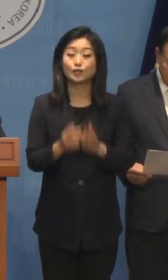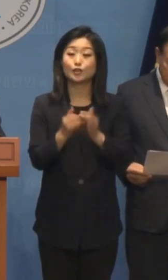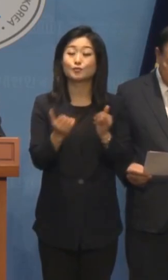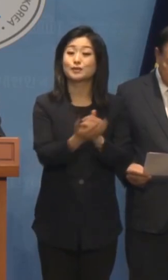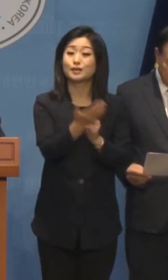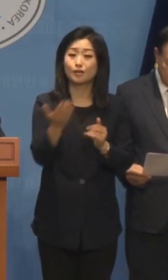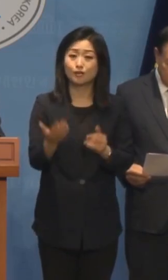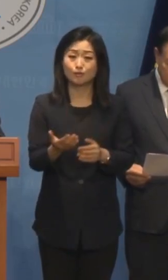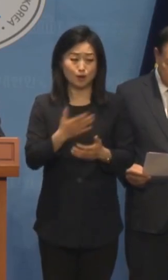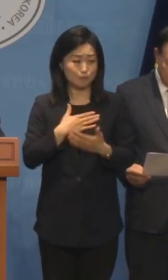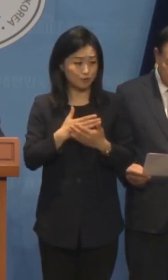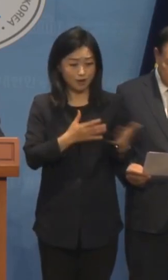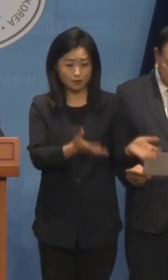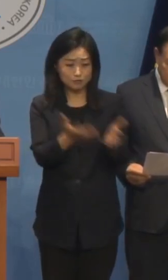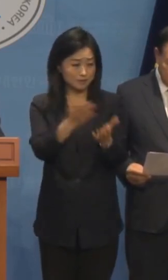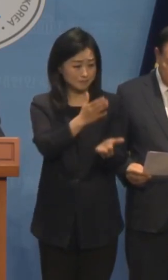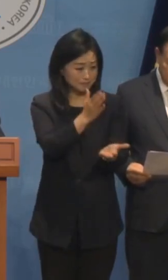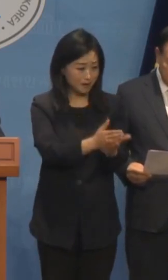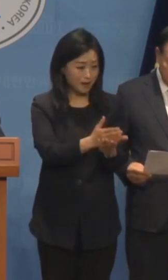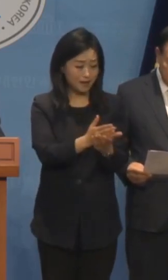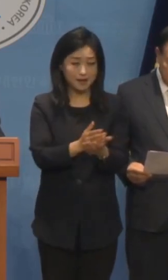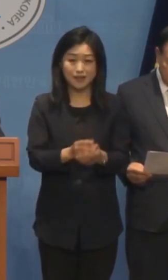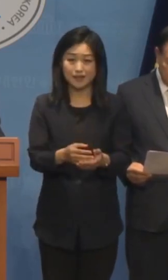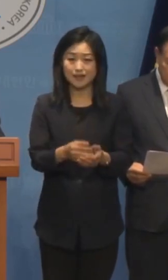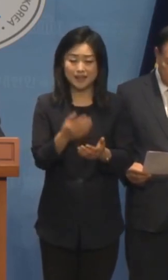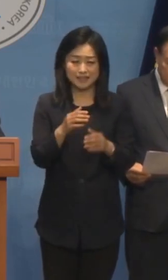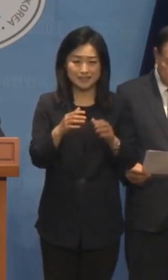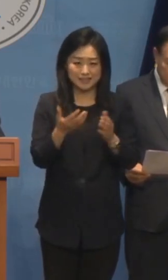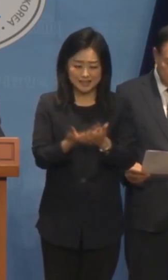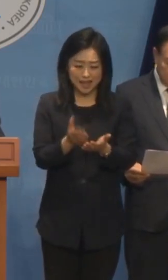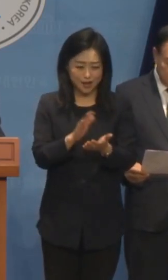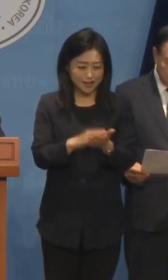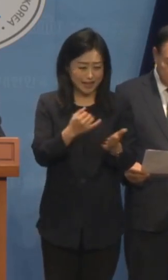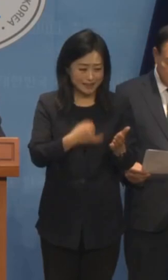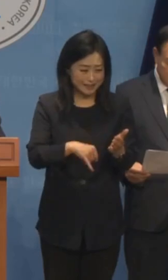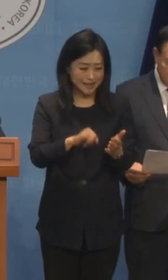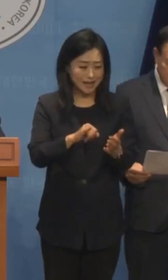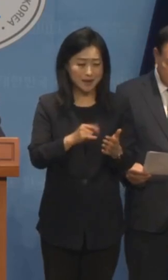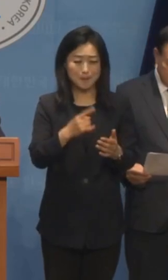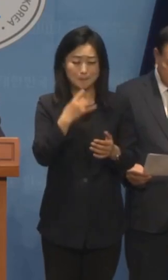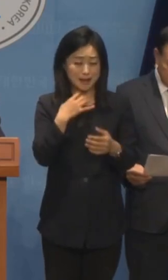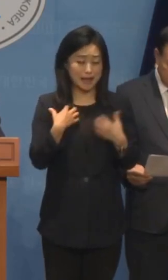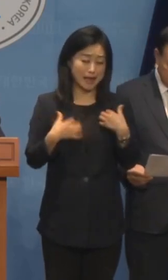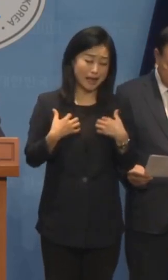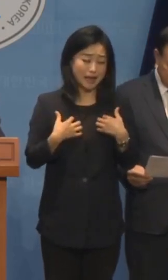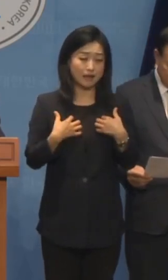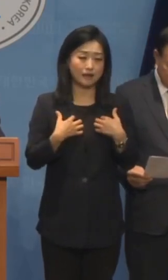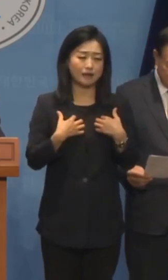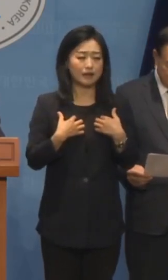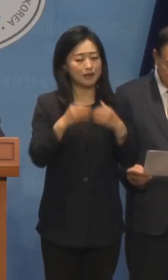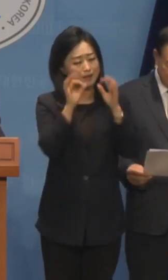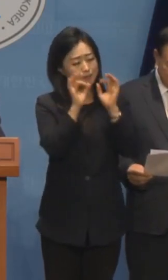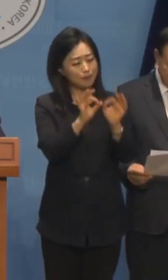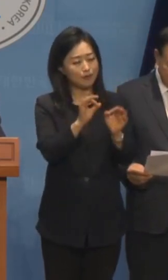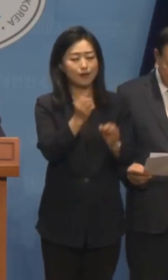국민들이 불안을 자극하면서 개딸들이 환호에만 열중하는 모습이 한심하기 짝이 없습니다.